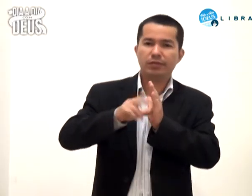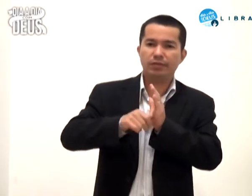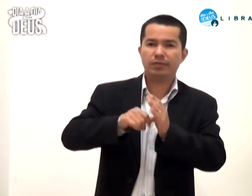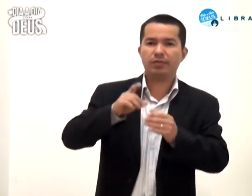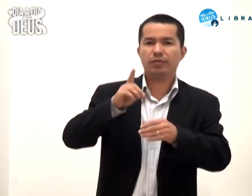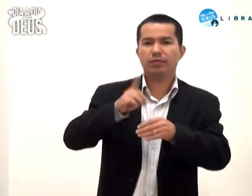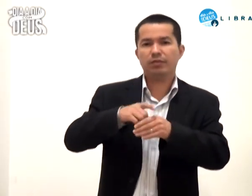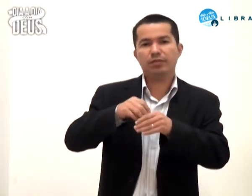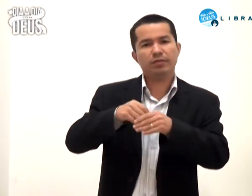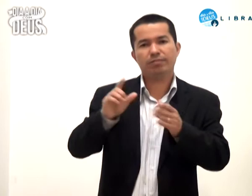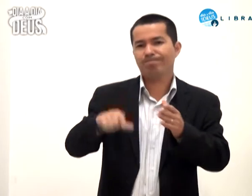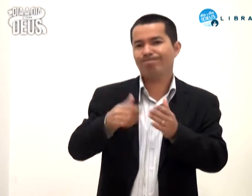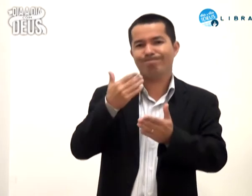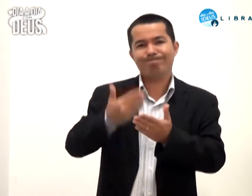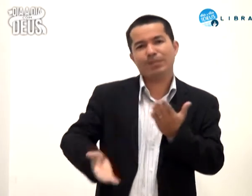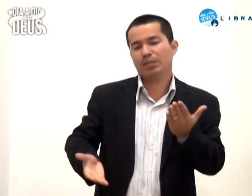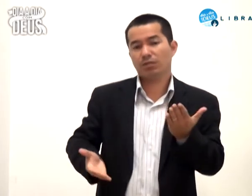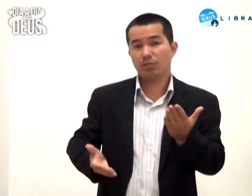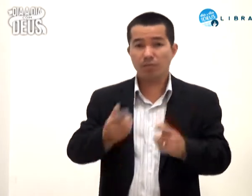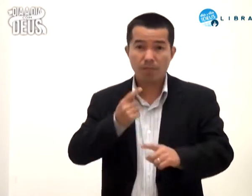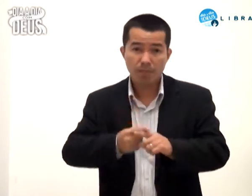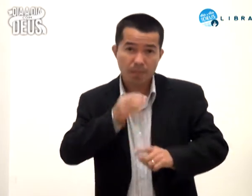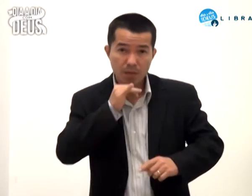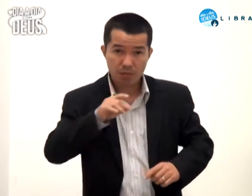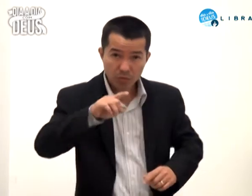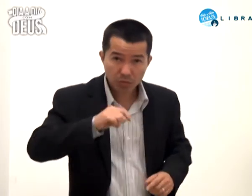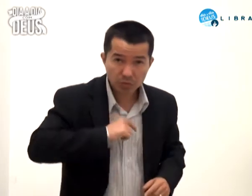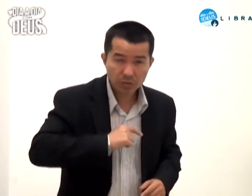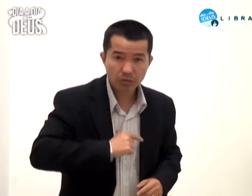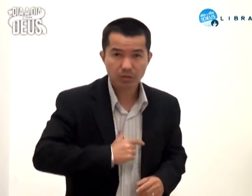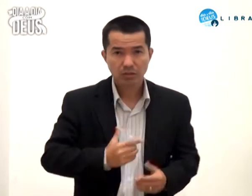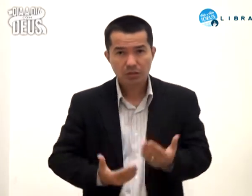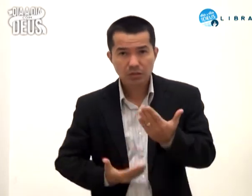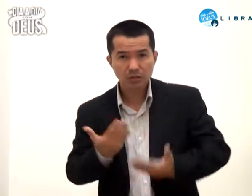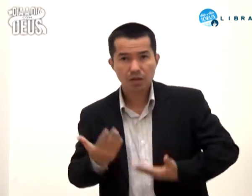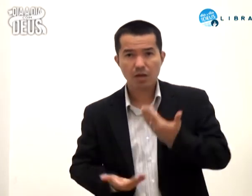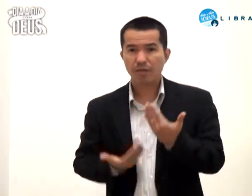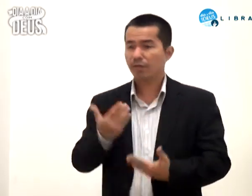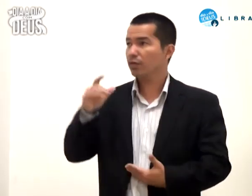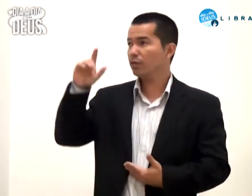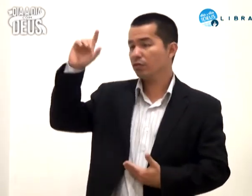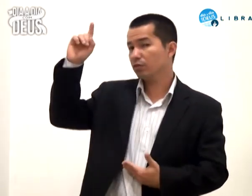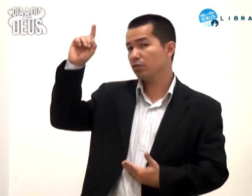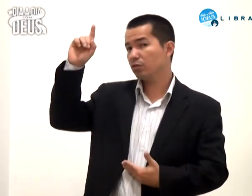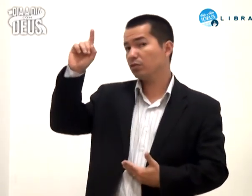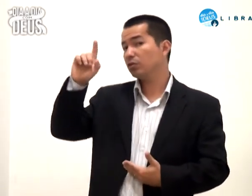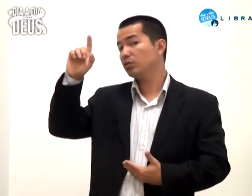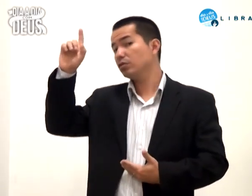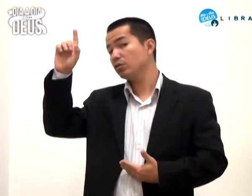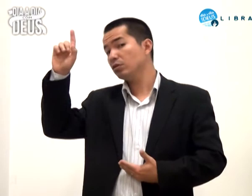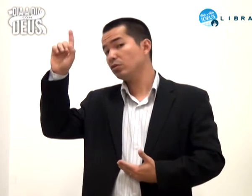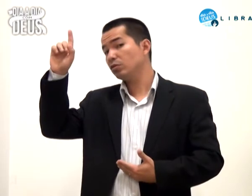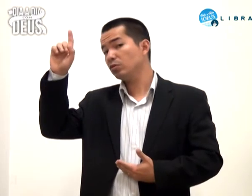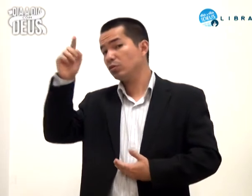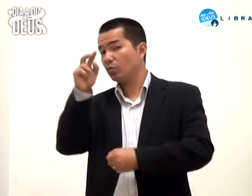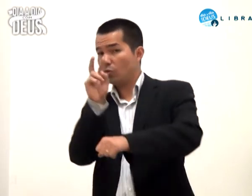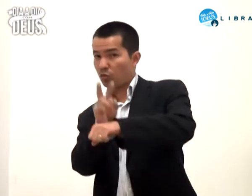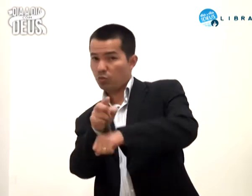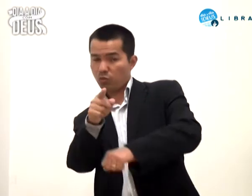nossa fidelidade, porque se você é um ministro de Deus, então o que se espera de um ministro, o mínimo